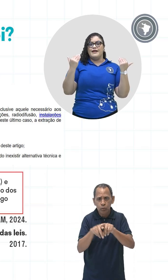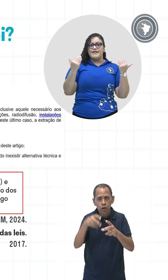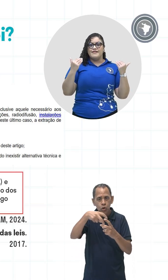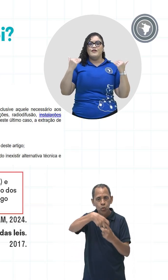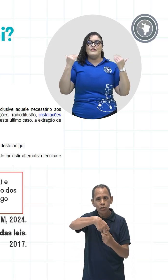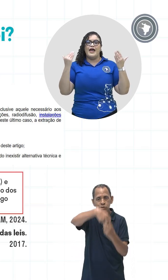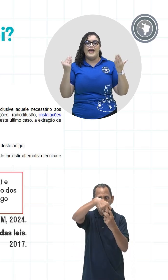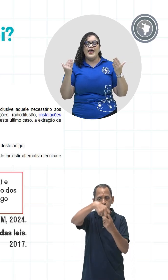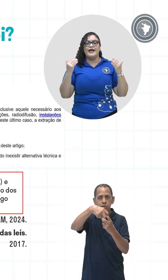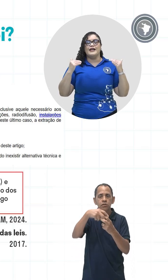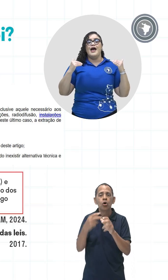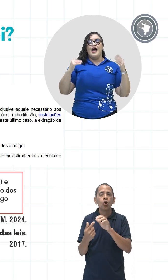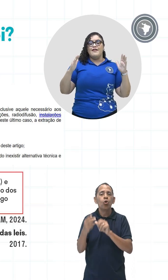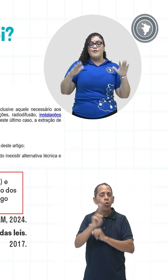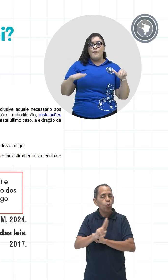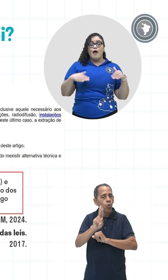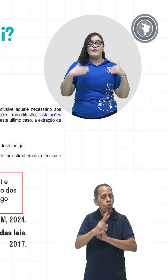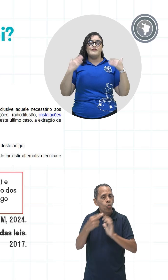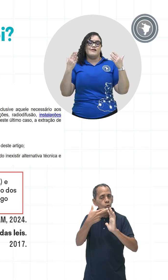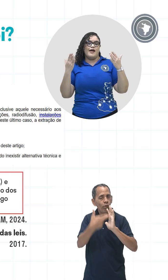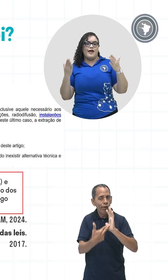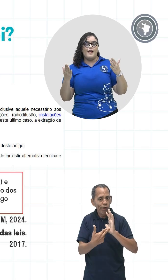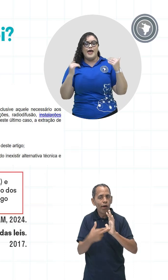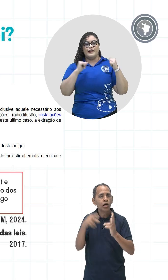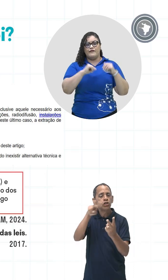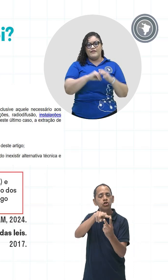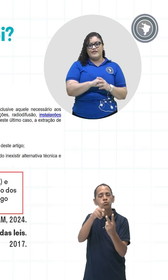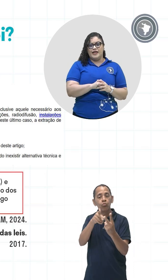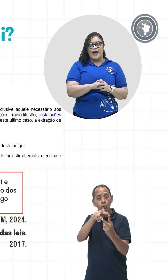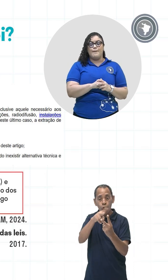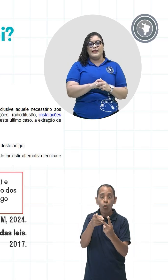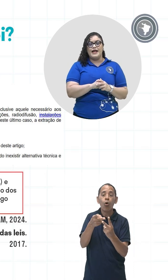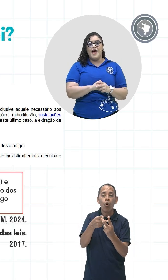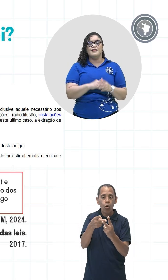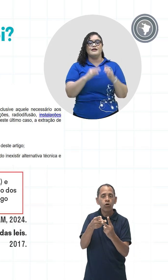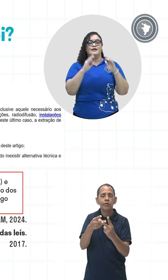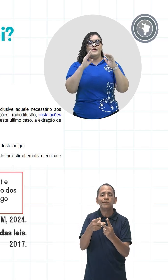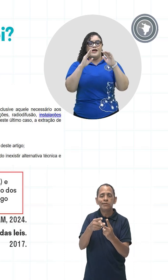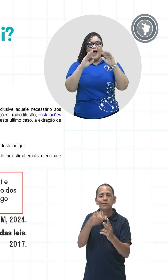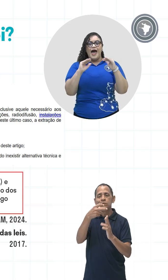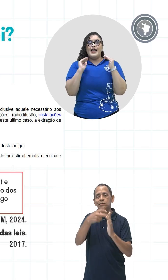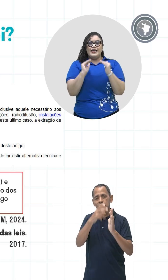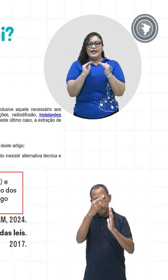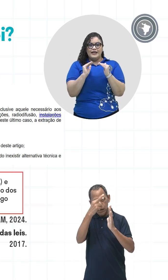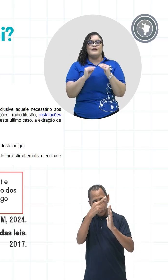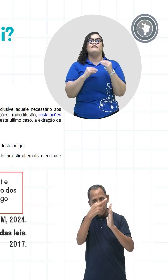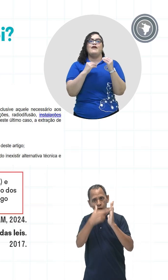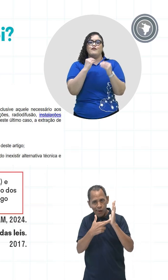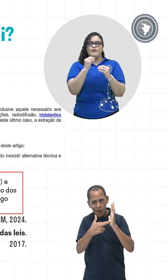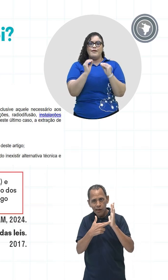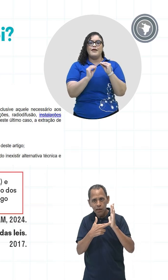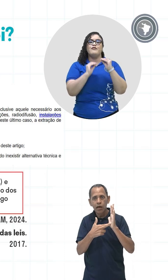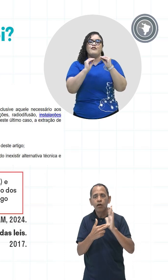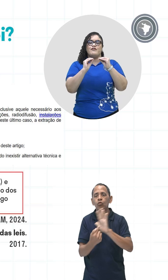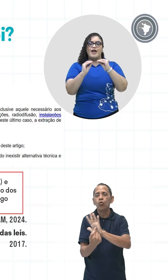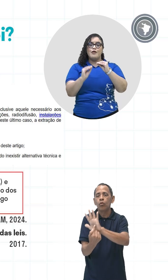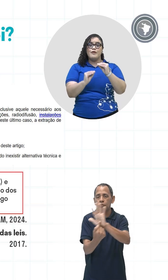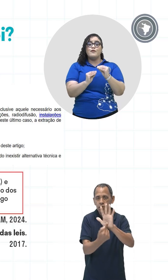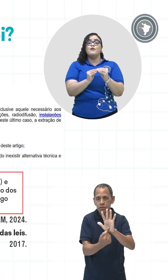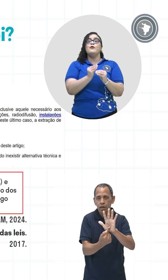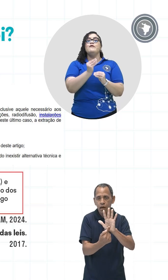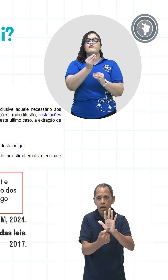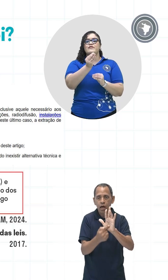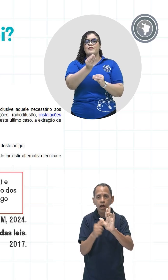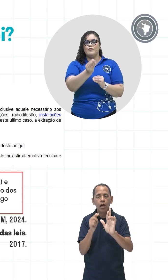a aplicação da regra, as hipóteses em que aquela regra vai ser aplicada, a linha vai justamente indicar